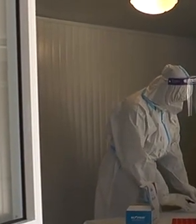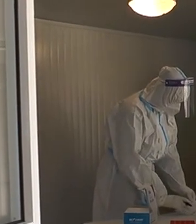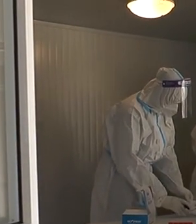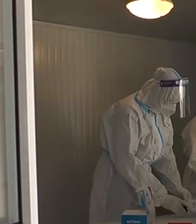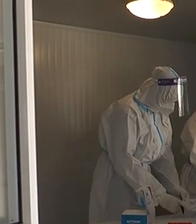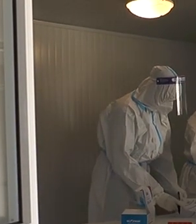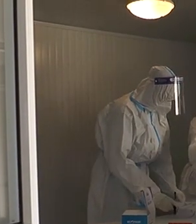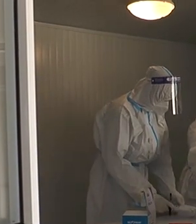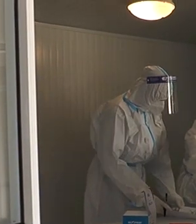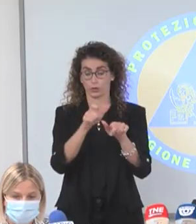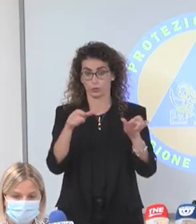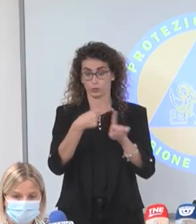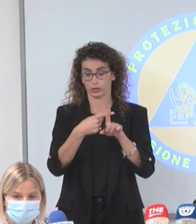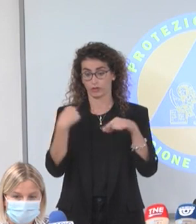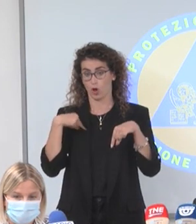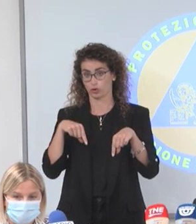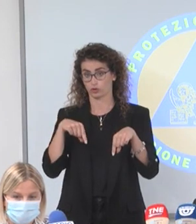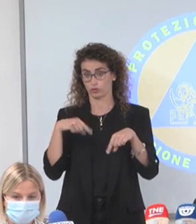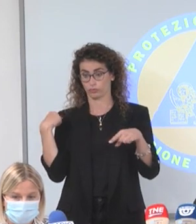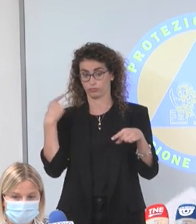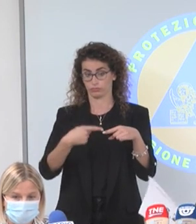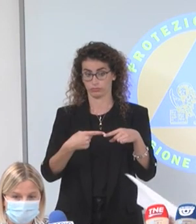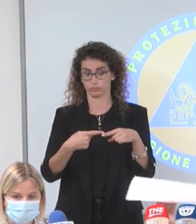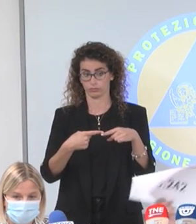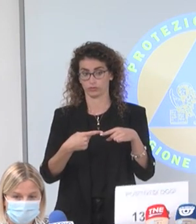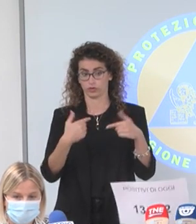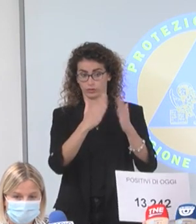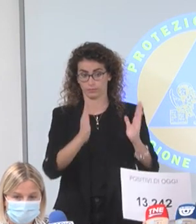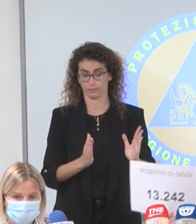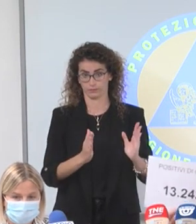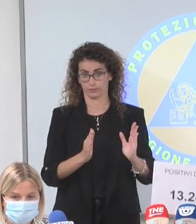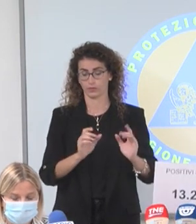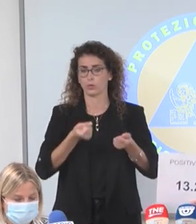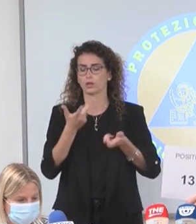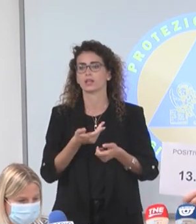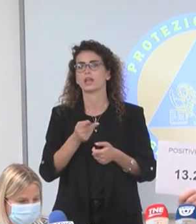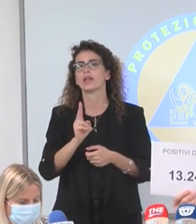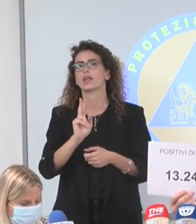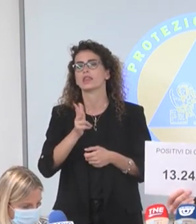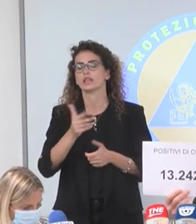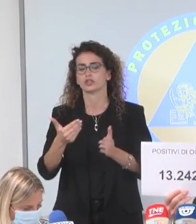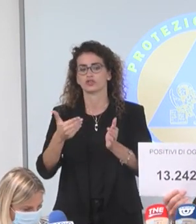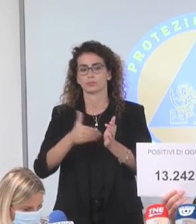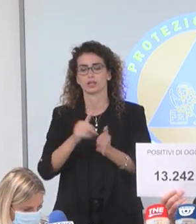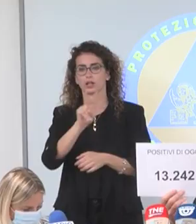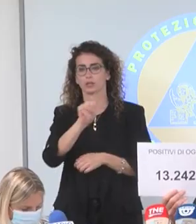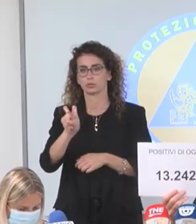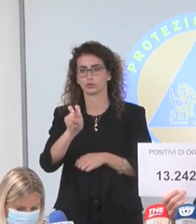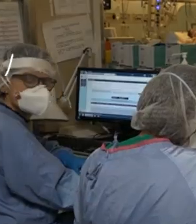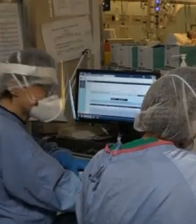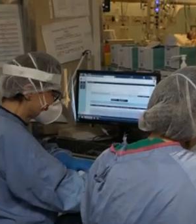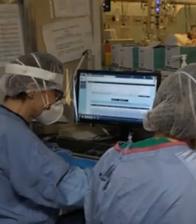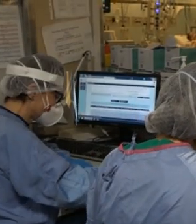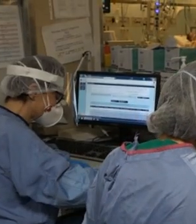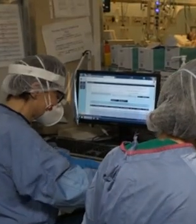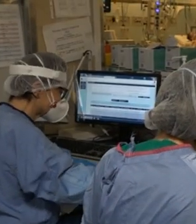ricoveri anche, le previsioni si confermano, la variante Delta si può gestire e si sta gestendo, ma l'estrema variabilità delle soglie di pazienti nelle terapie intensive del